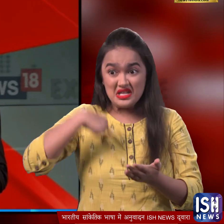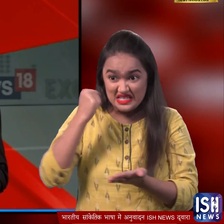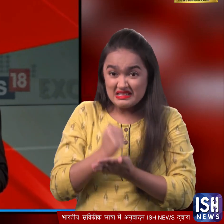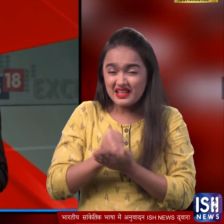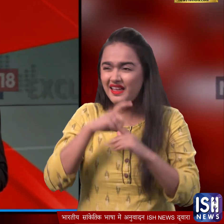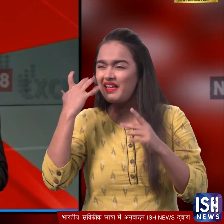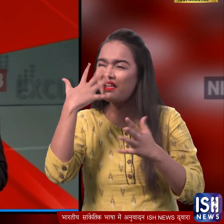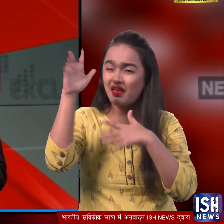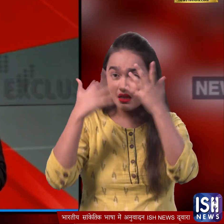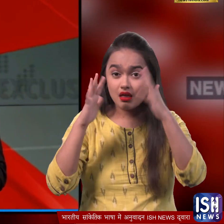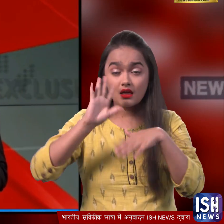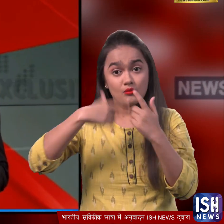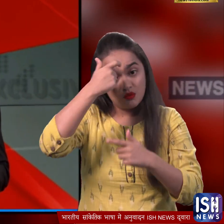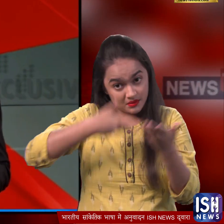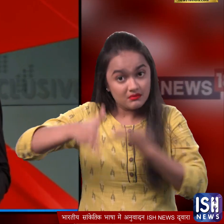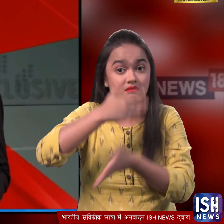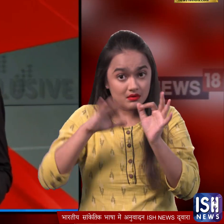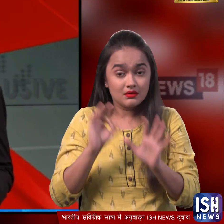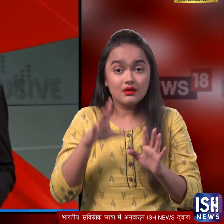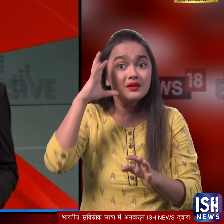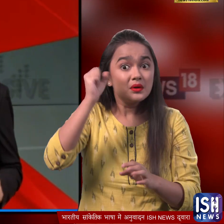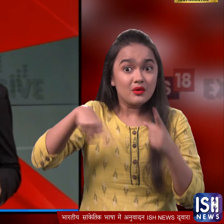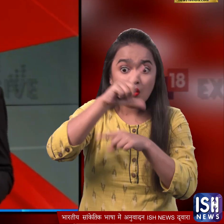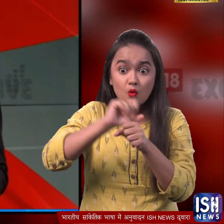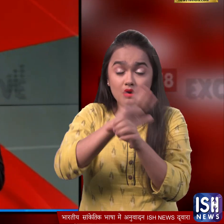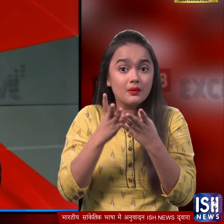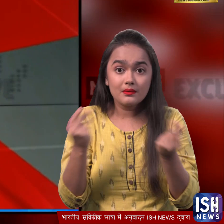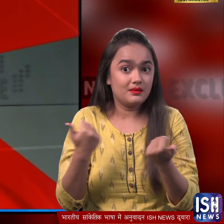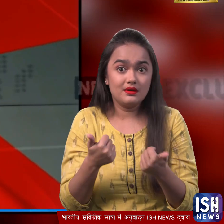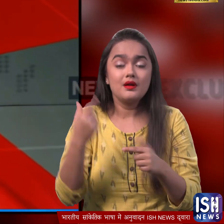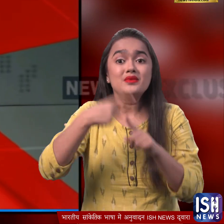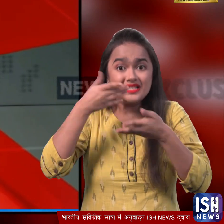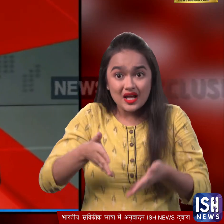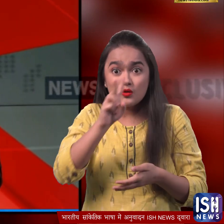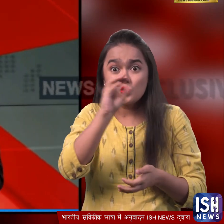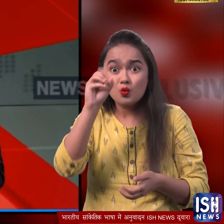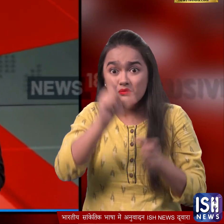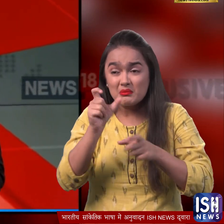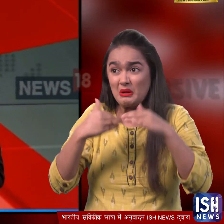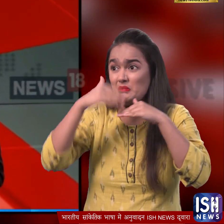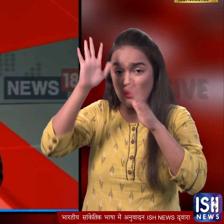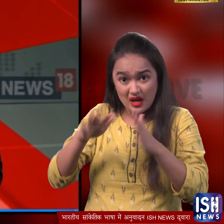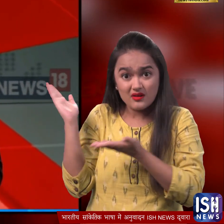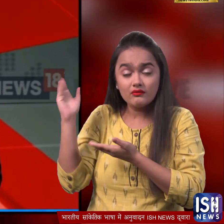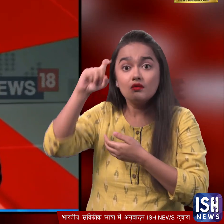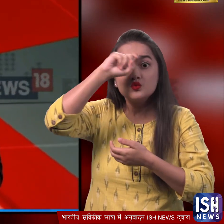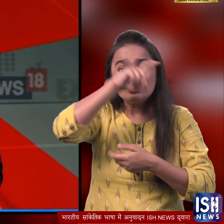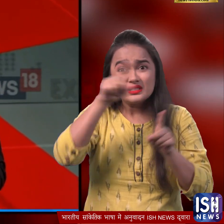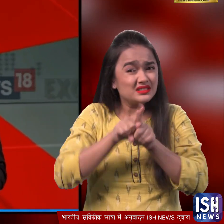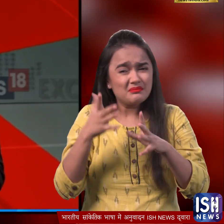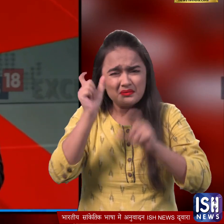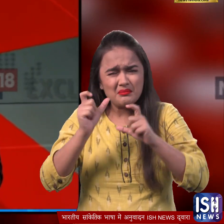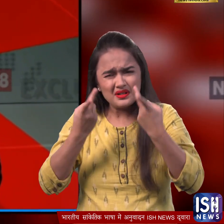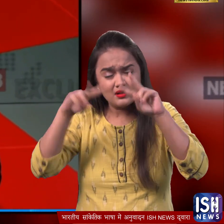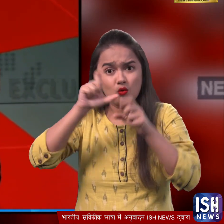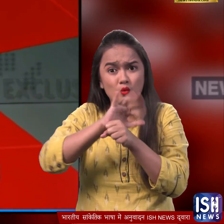देगी, क्योंकि बिहार में अभी कोरोना का पूरी तरह सफाया नहीं हुआ और अब भी वहां 200 से ज्यादा लोग वायरस की चपेट में हैं, जबकि गुजरात में भी